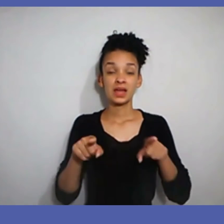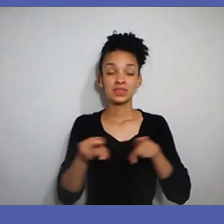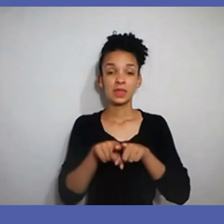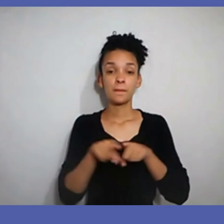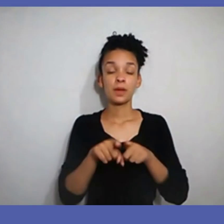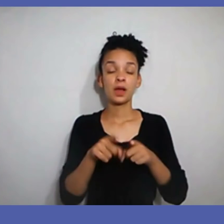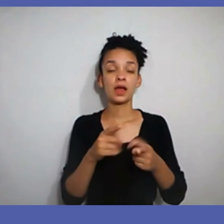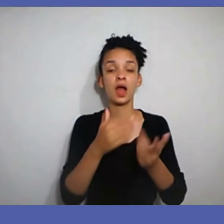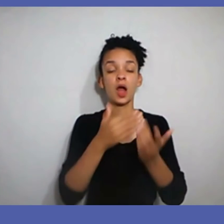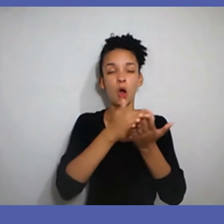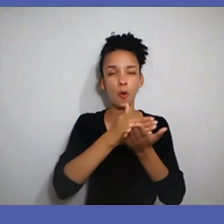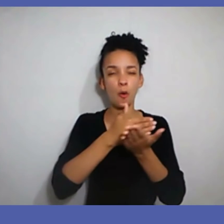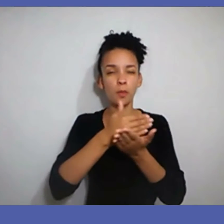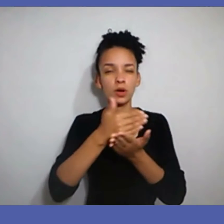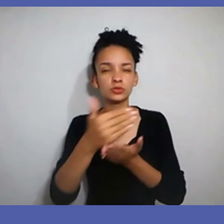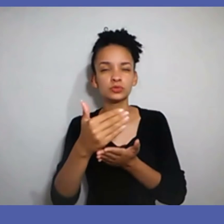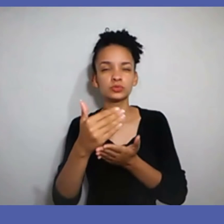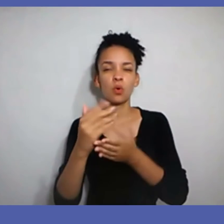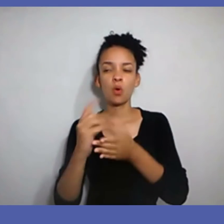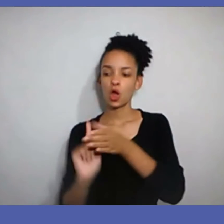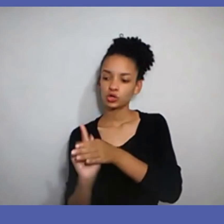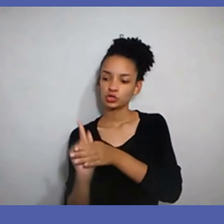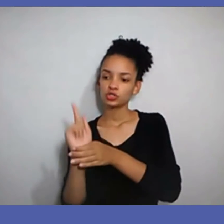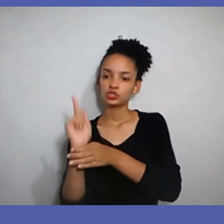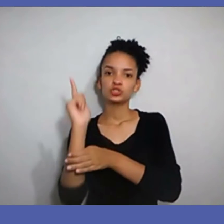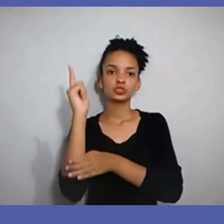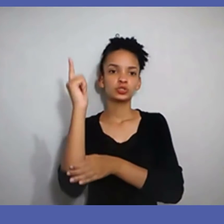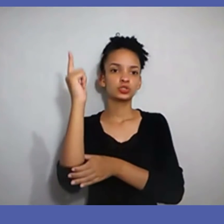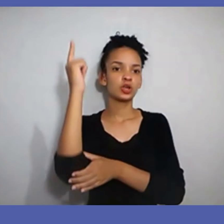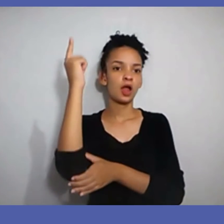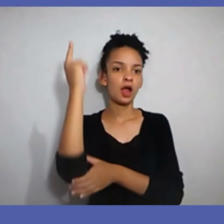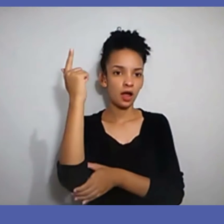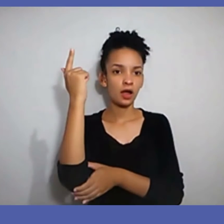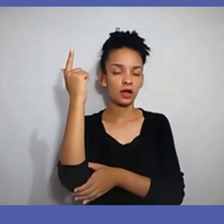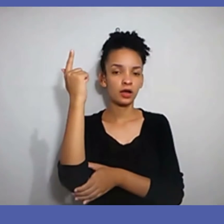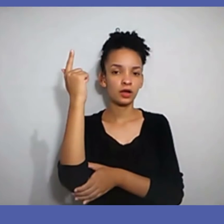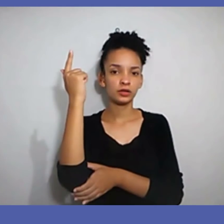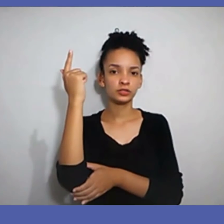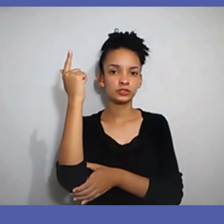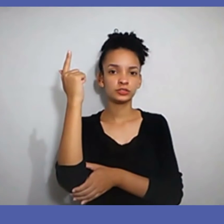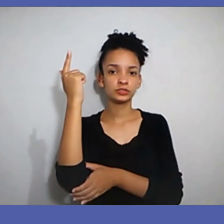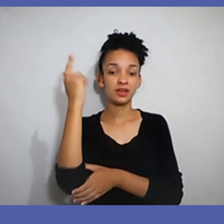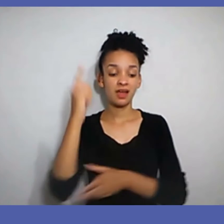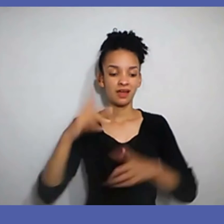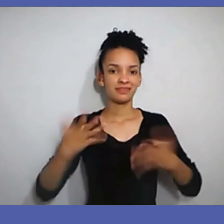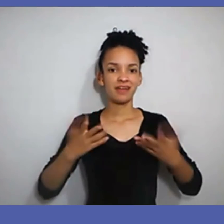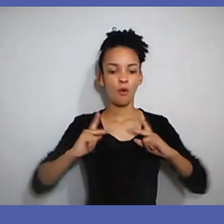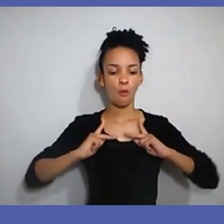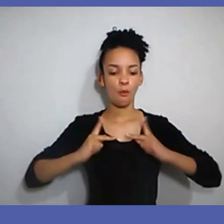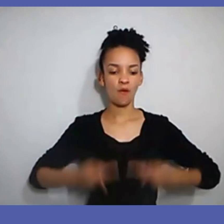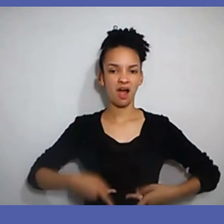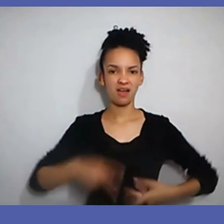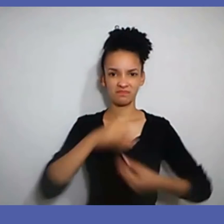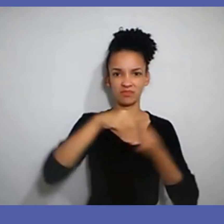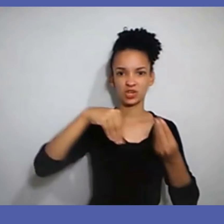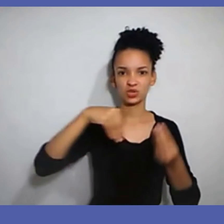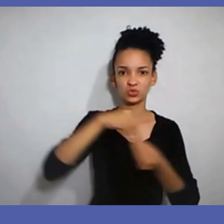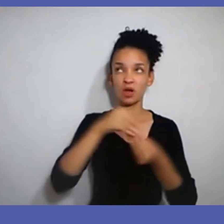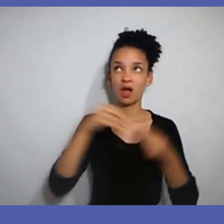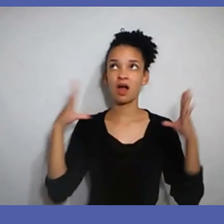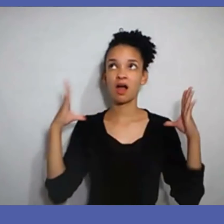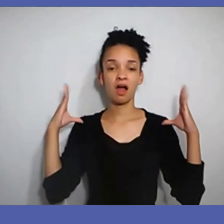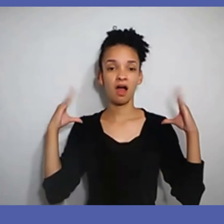aqui deformando a espécie humana, e Deus, e a multiplicação de maldade, a multiplicação de